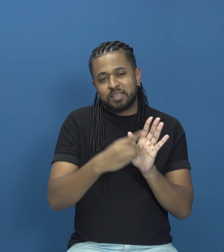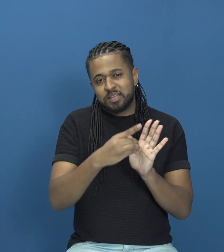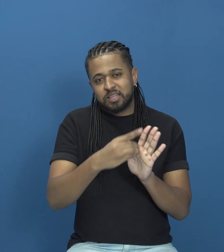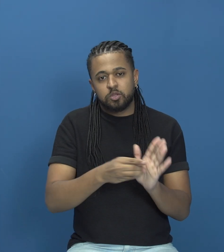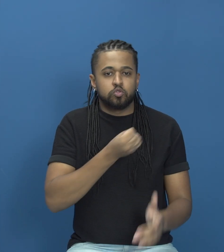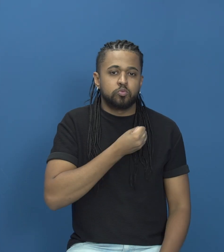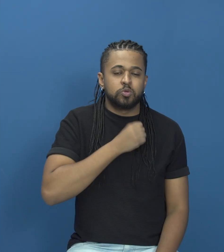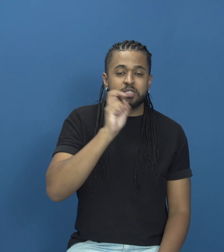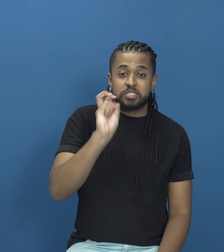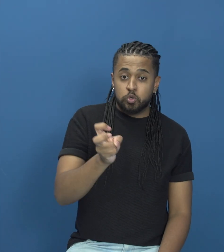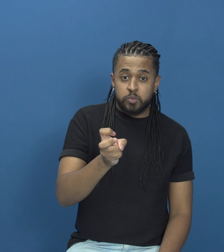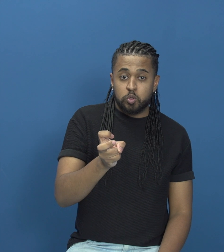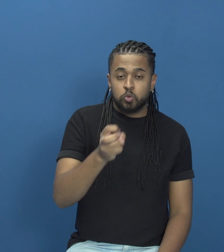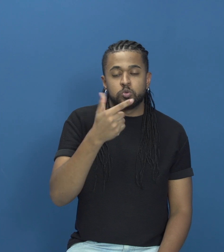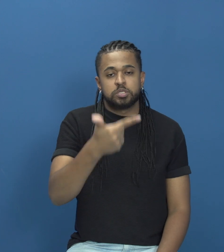número